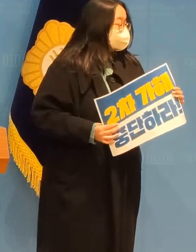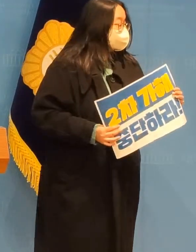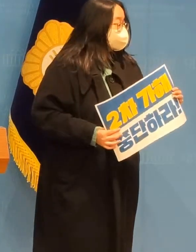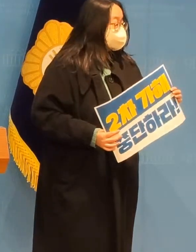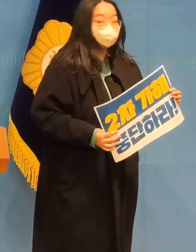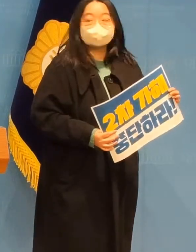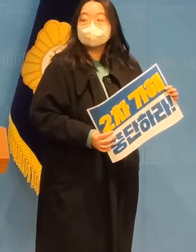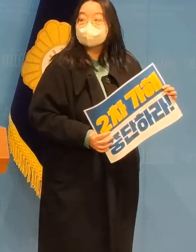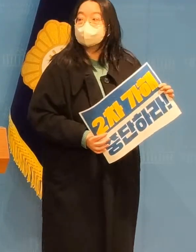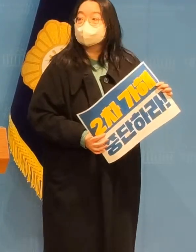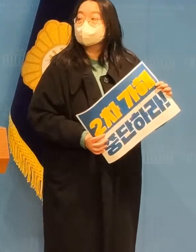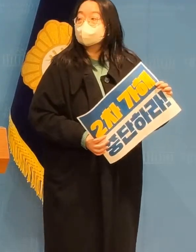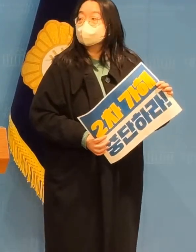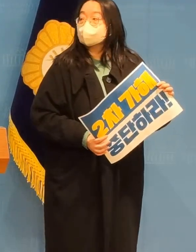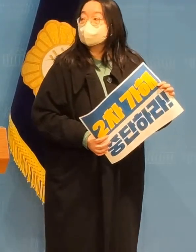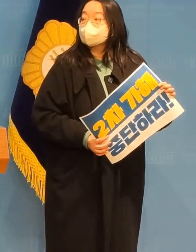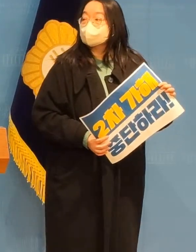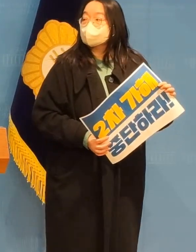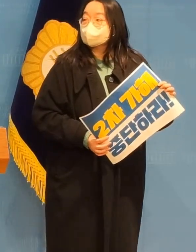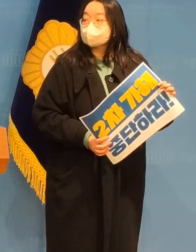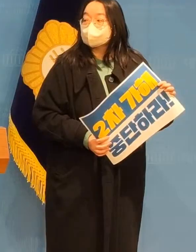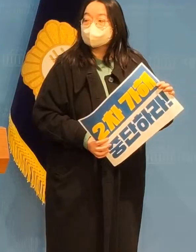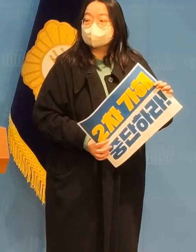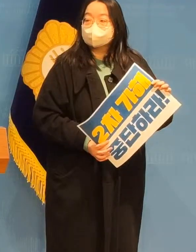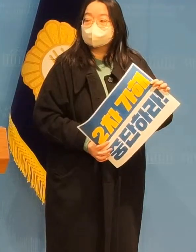얼른 오세요. 이제 아직 시작 안 했어요.